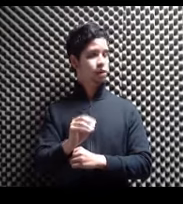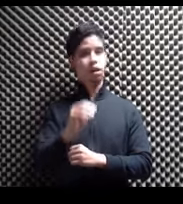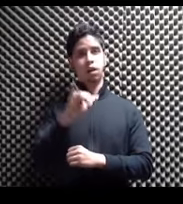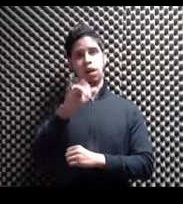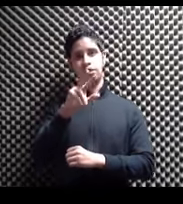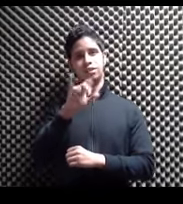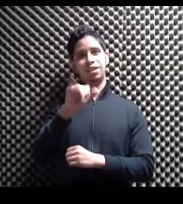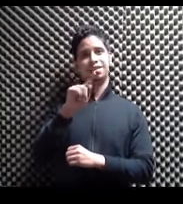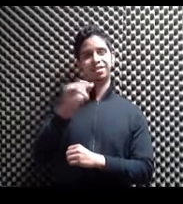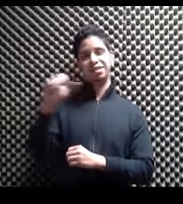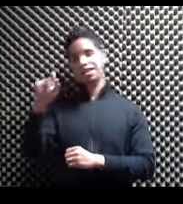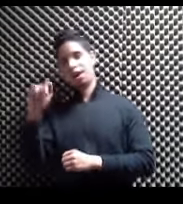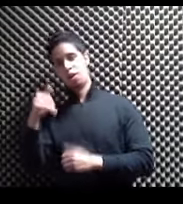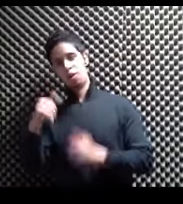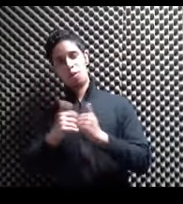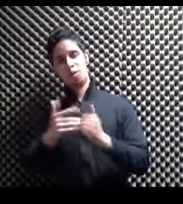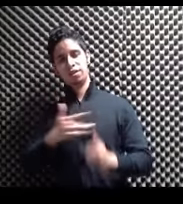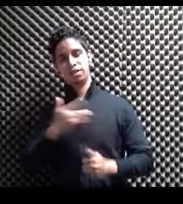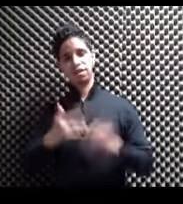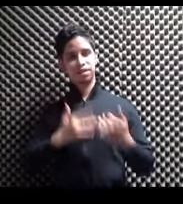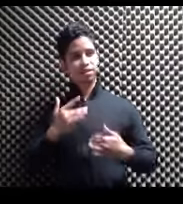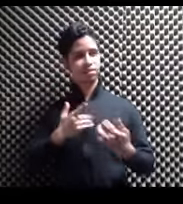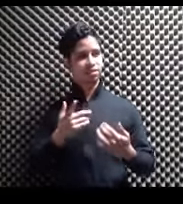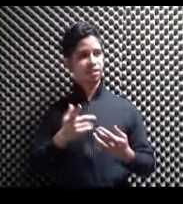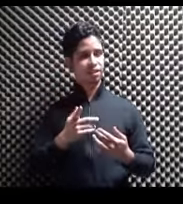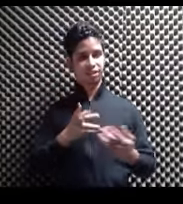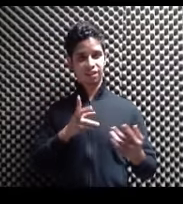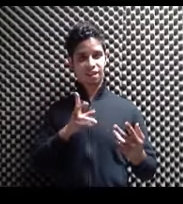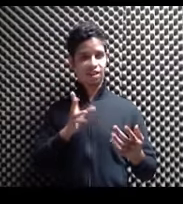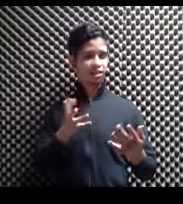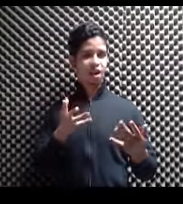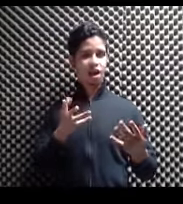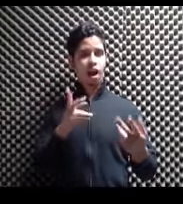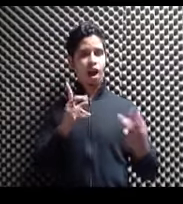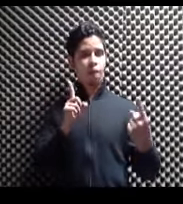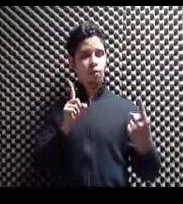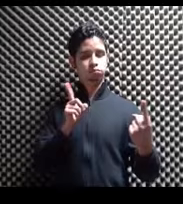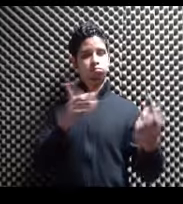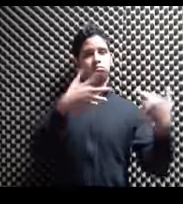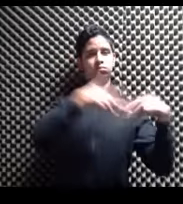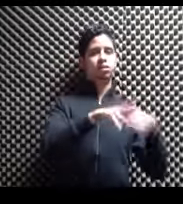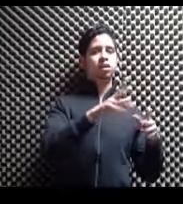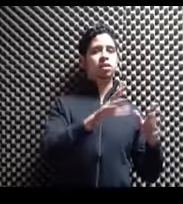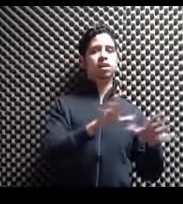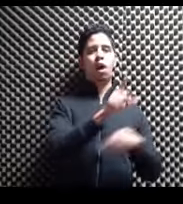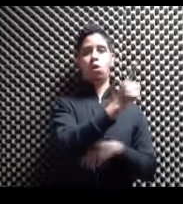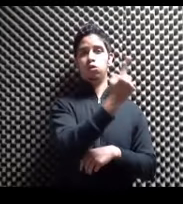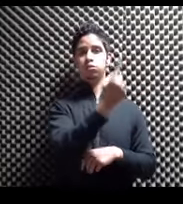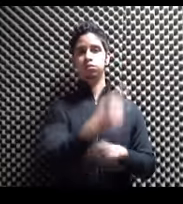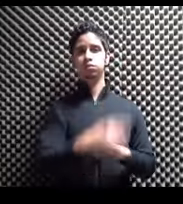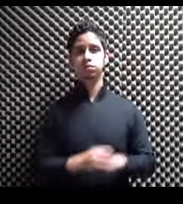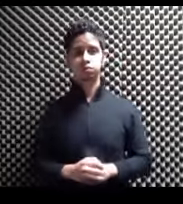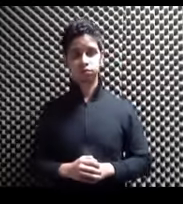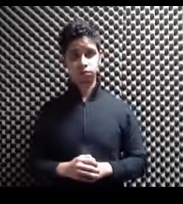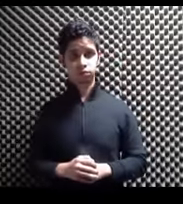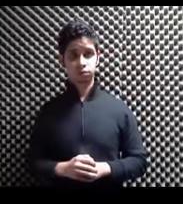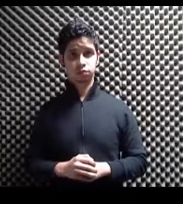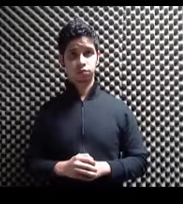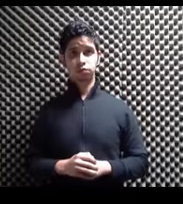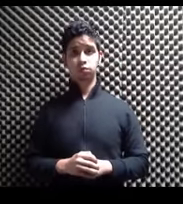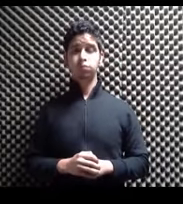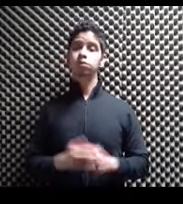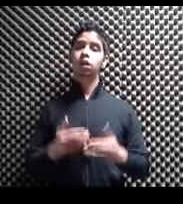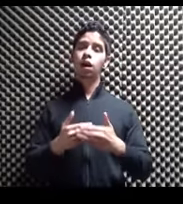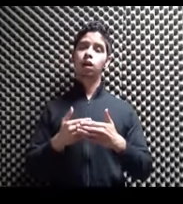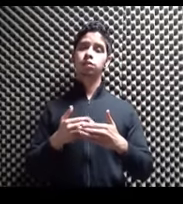Entre los dos tenemos uno. Sí, ay, estoy así, Javier Santiago. Rapidito. Cuéntame. Mira, antes que nada, pues interesante el programa,